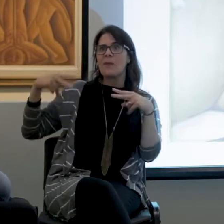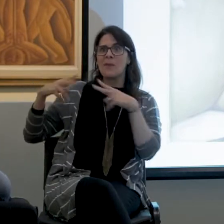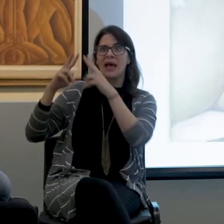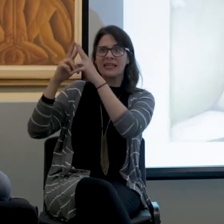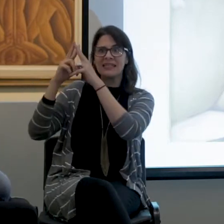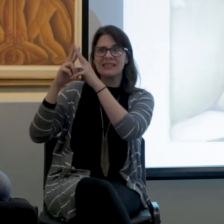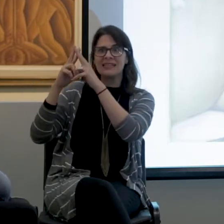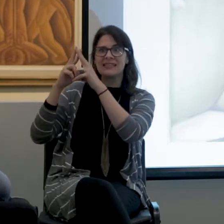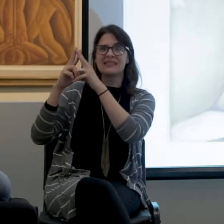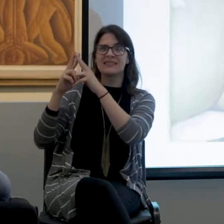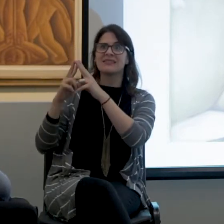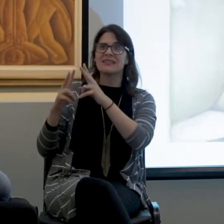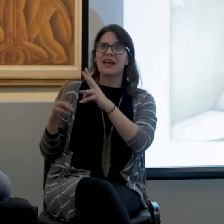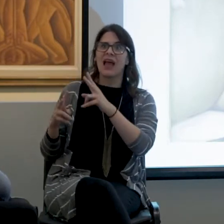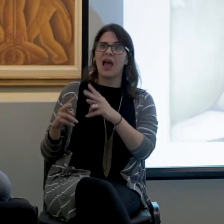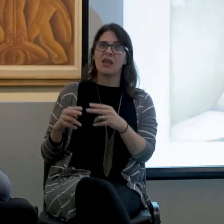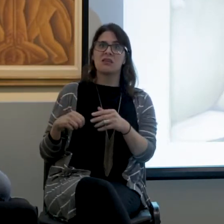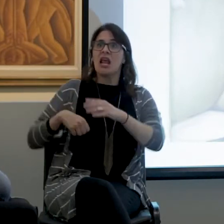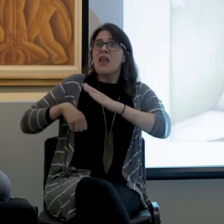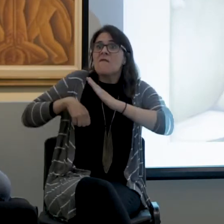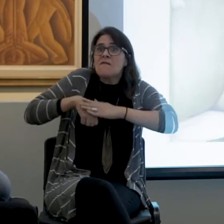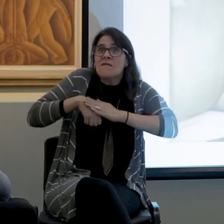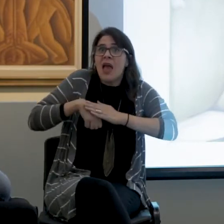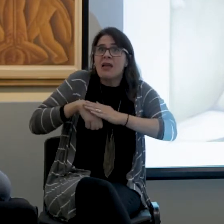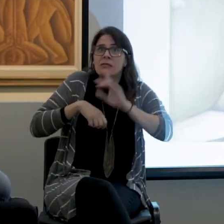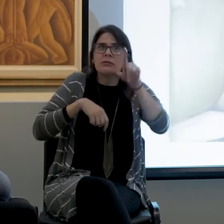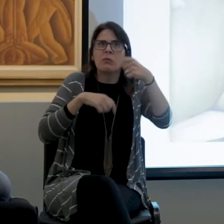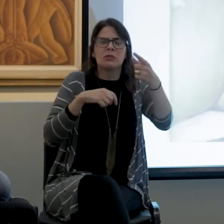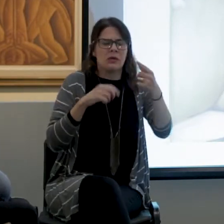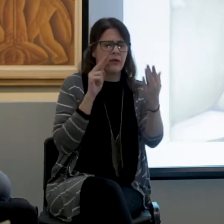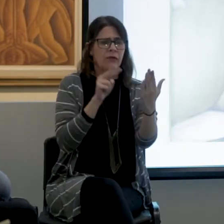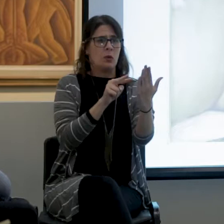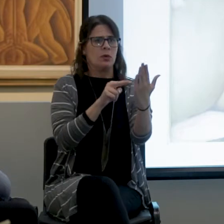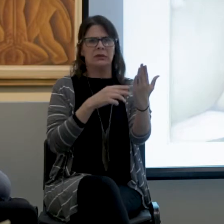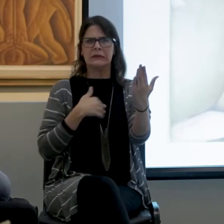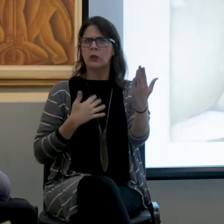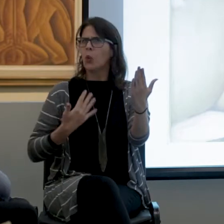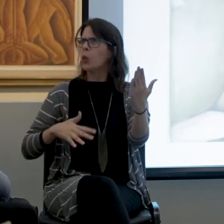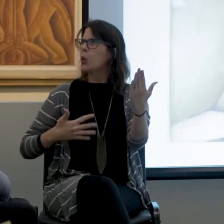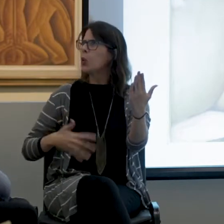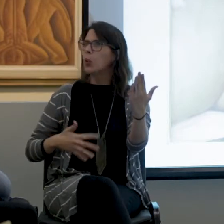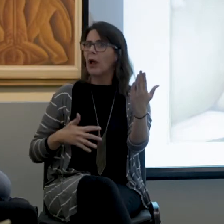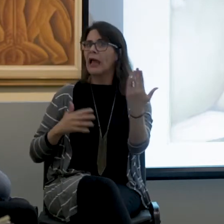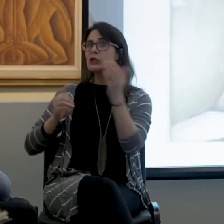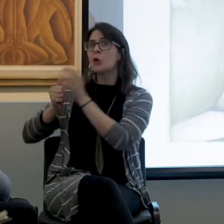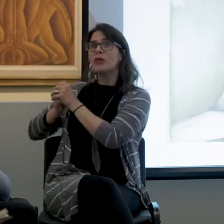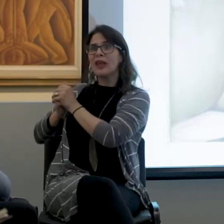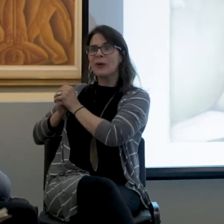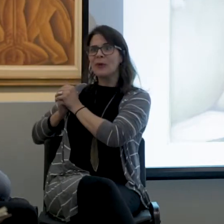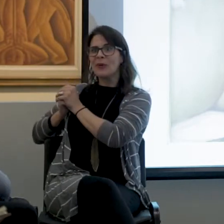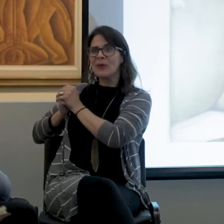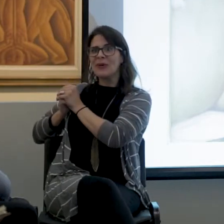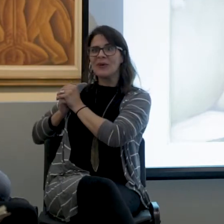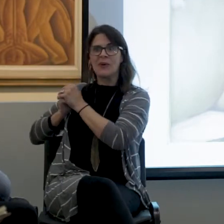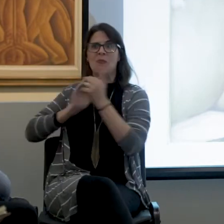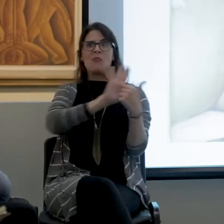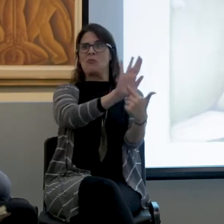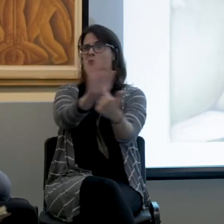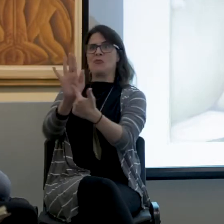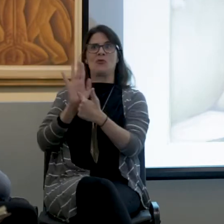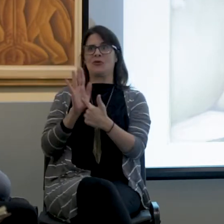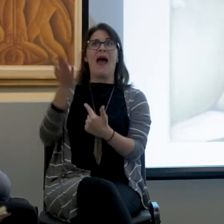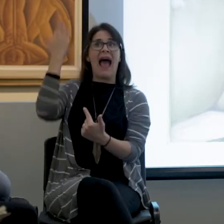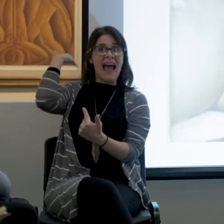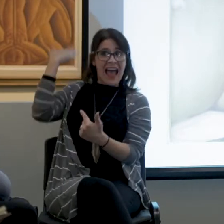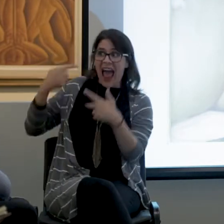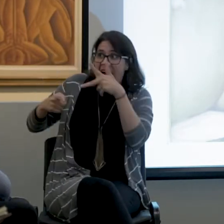aí, até o cara achou meio chocante, escondeu no banheiro da casa dele. E o quadro ficava lá, escondido no banheiro, porque, obviamente, naquele momento de